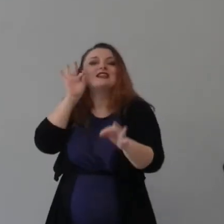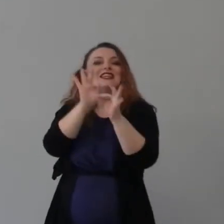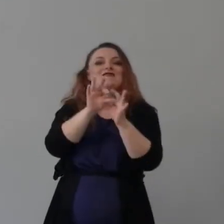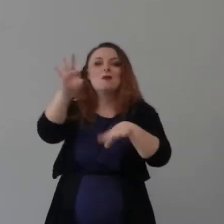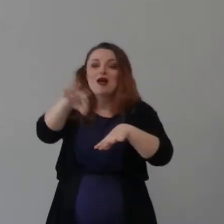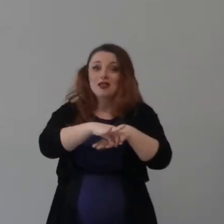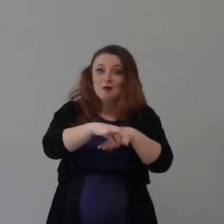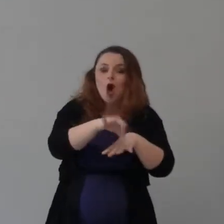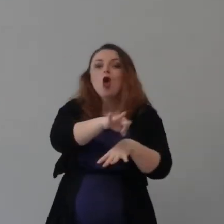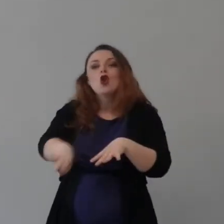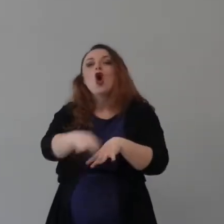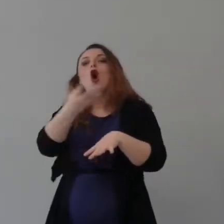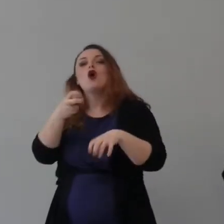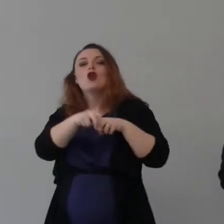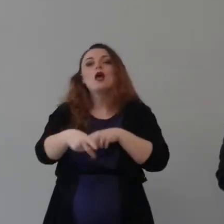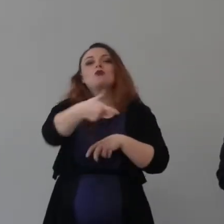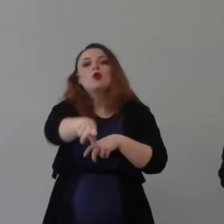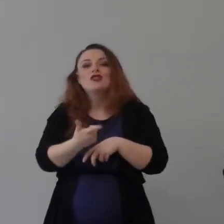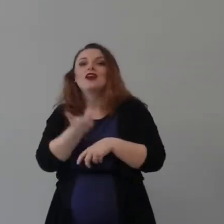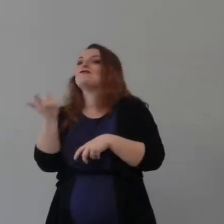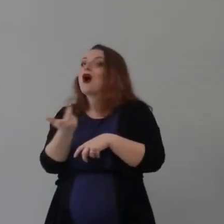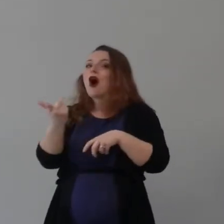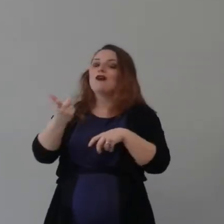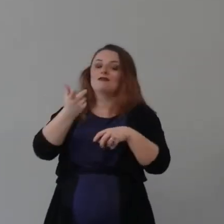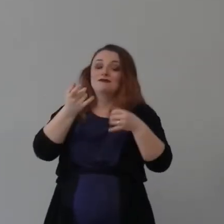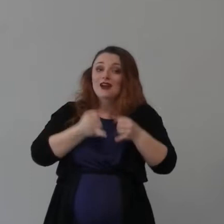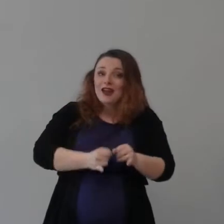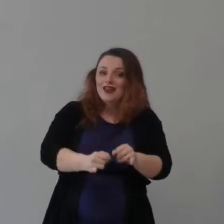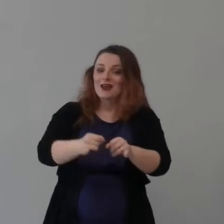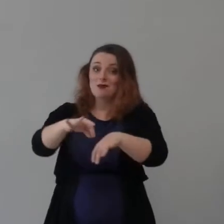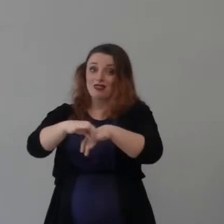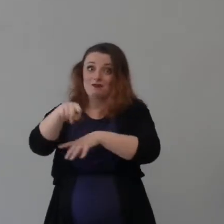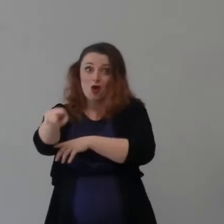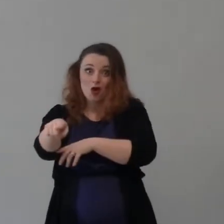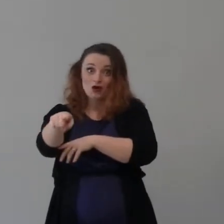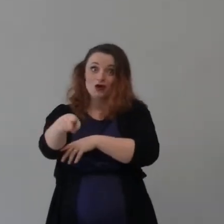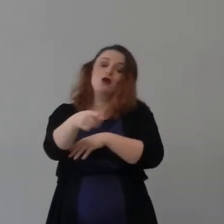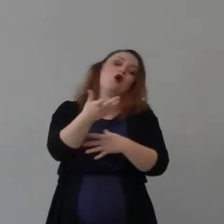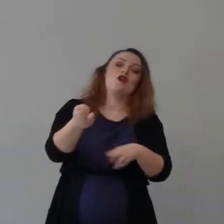quando prepariamo il matrimonio dei nostri figli, i compleanni dei nostri nipoti, corriamo.